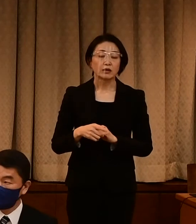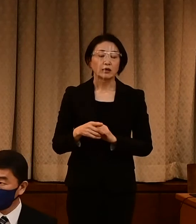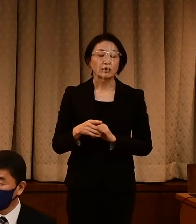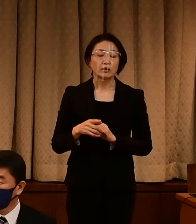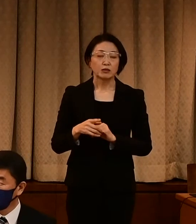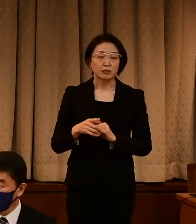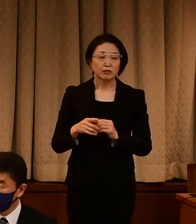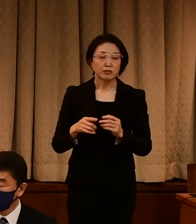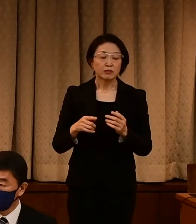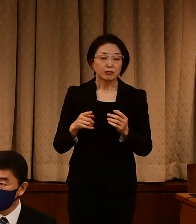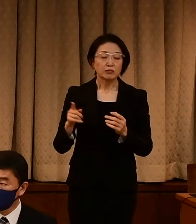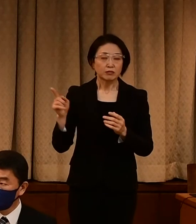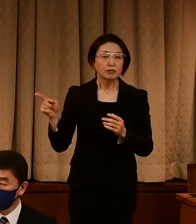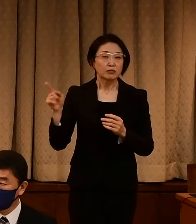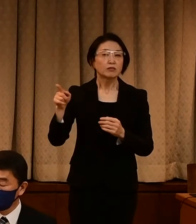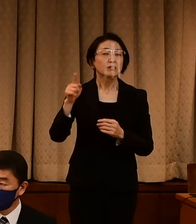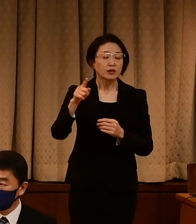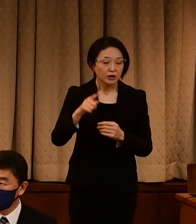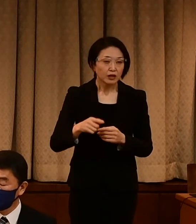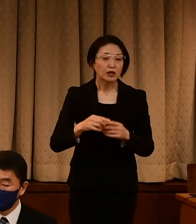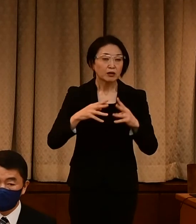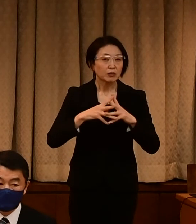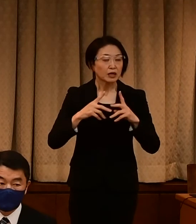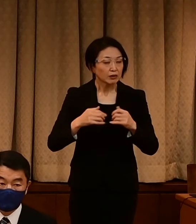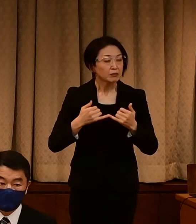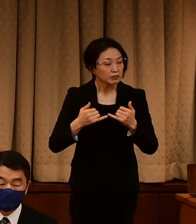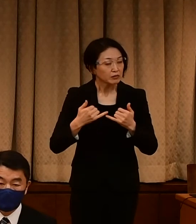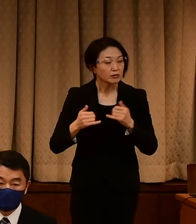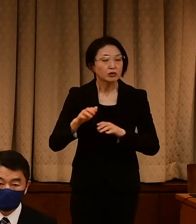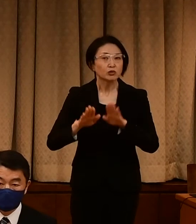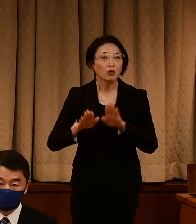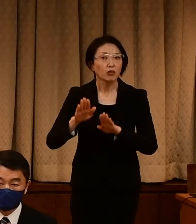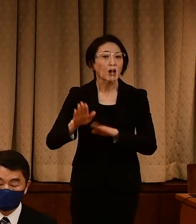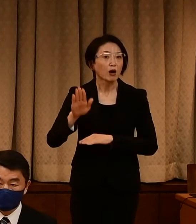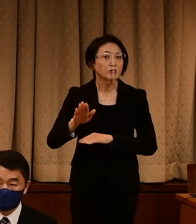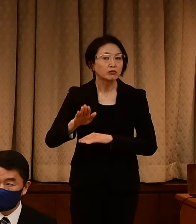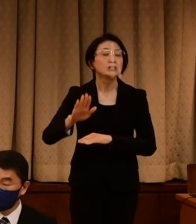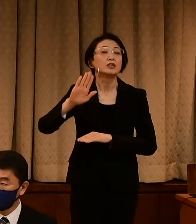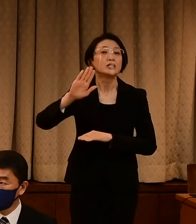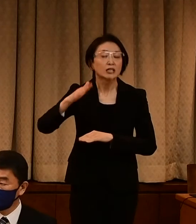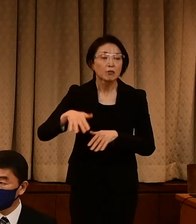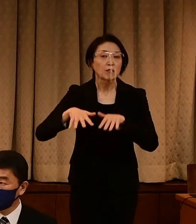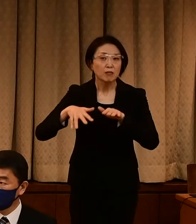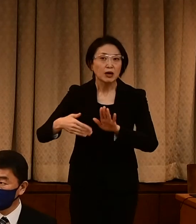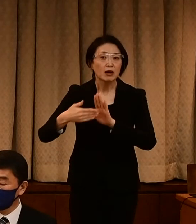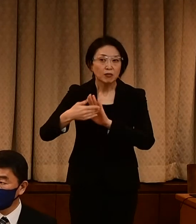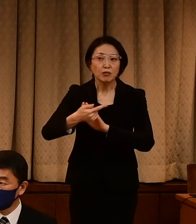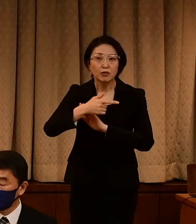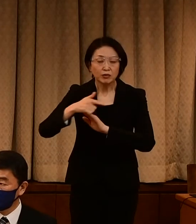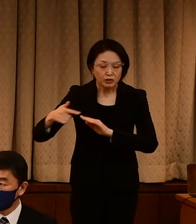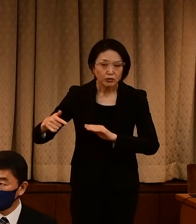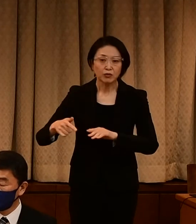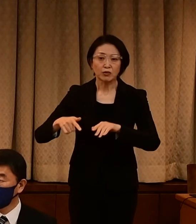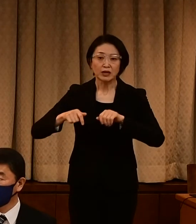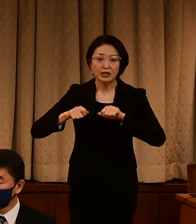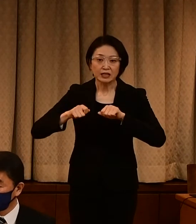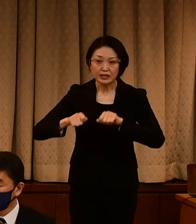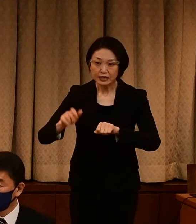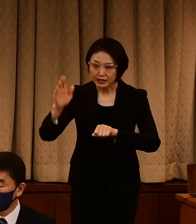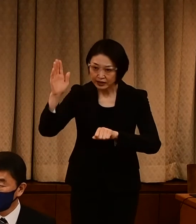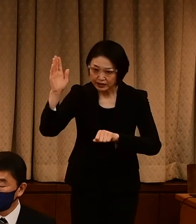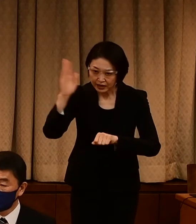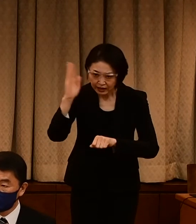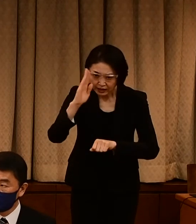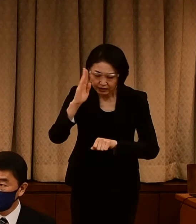いくつかの県でですね、そういう同じような状況になっていても、まん延防止等重点措置の適用を求めて、国に求めていない県もあります